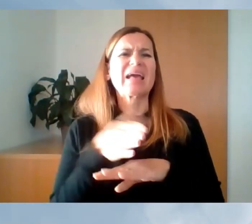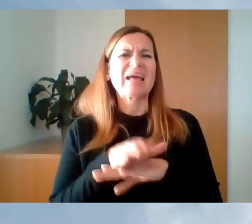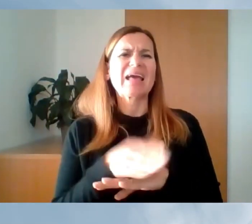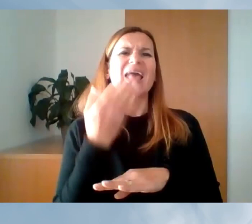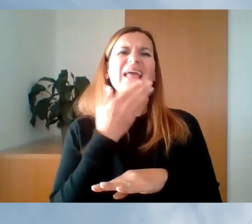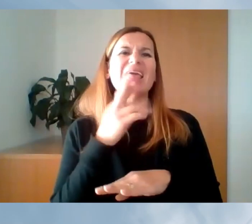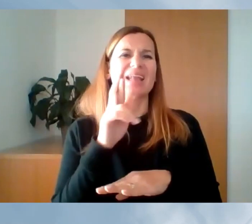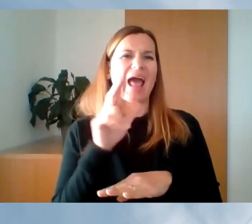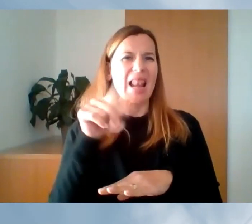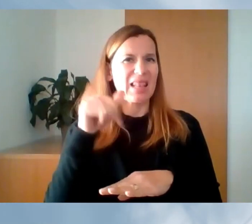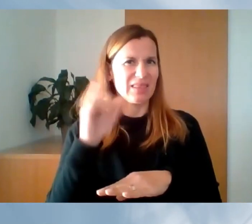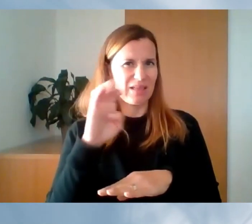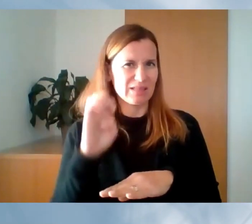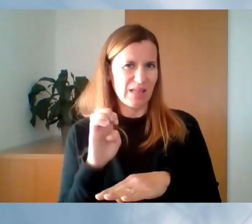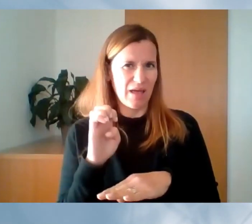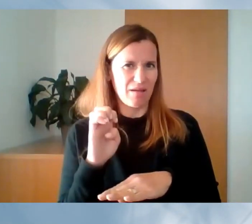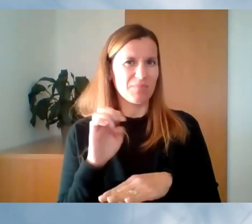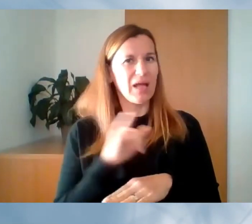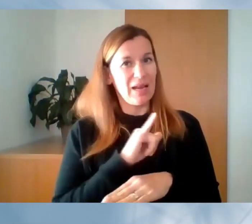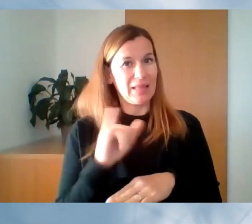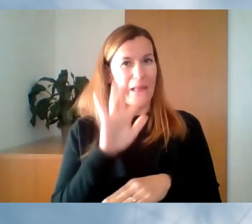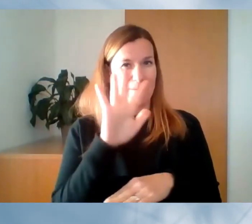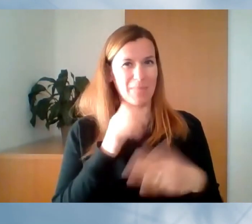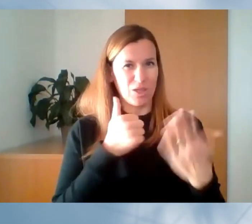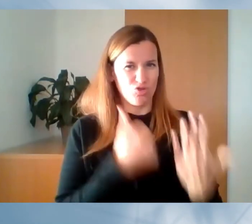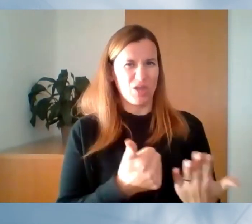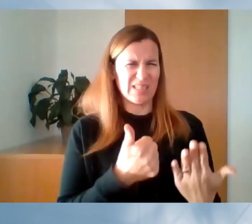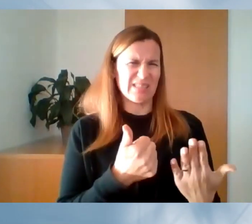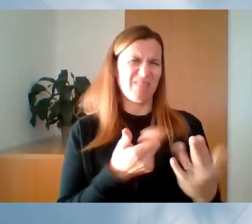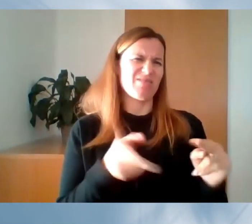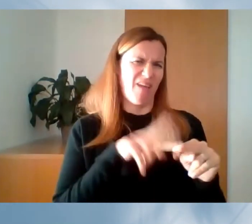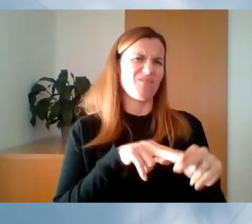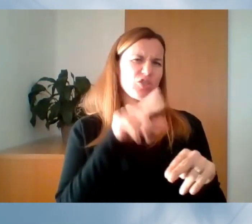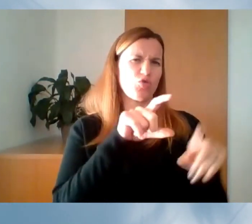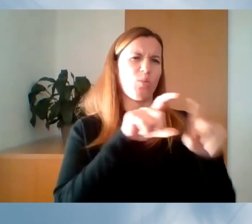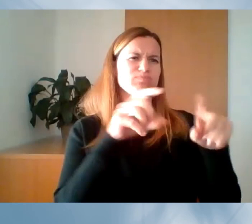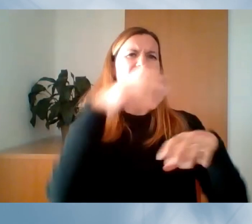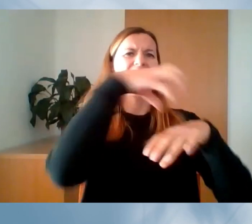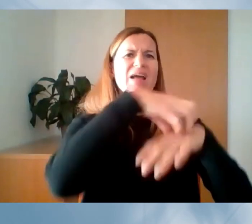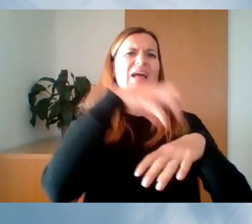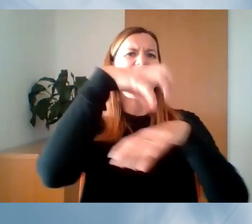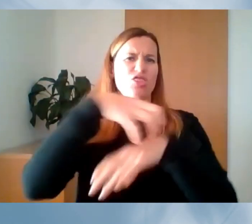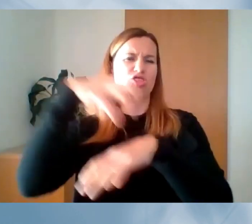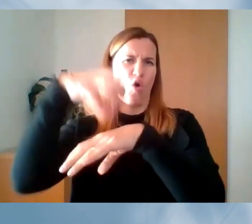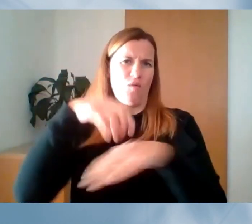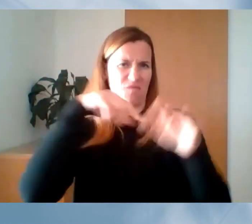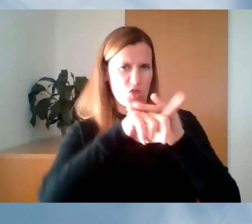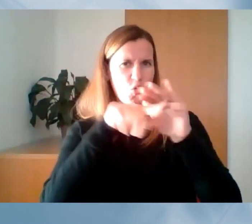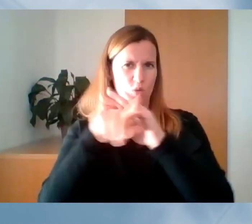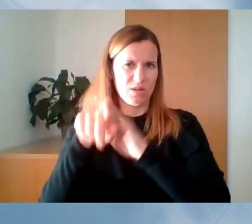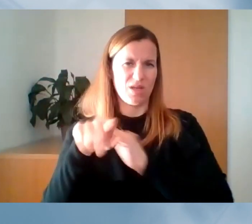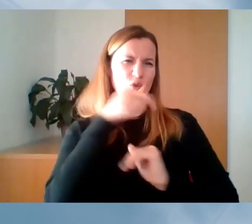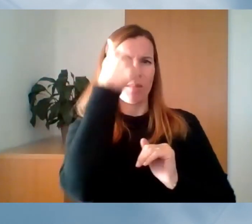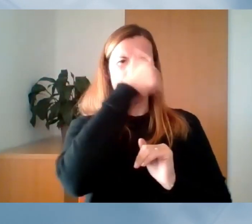hiralnice. Leta 65 so se v Sloveniji vsi tisti domovi po gradovih, ki so bili imenovali